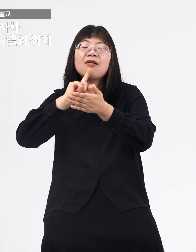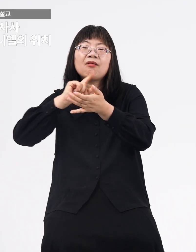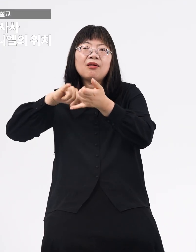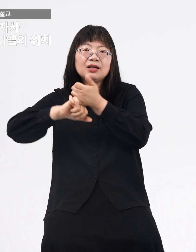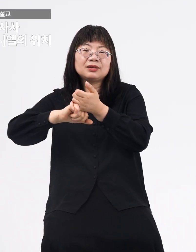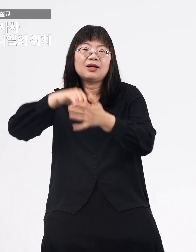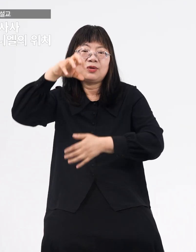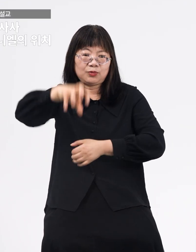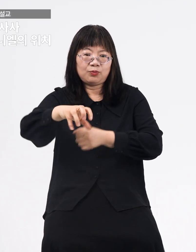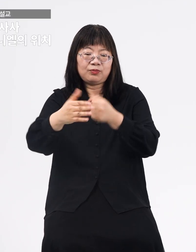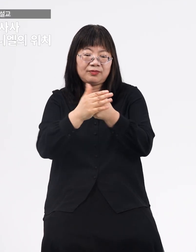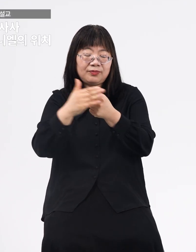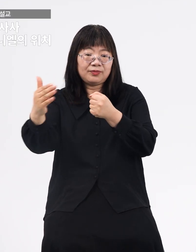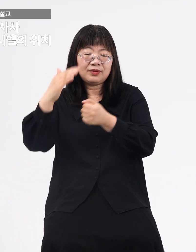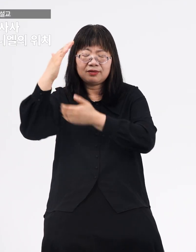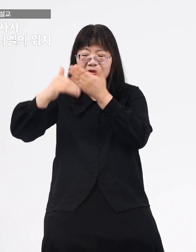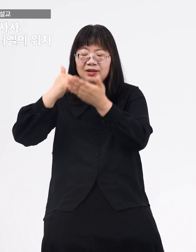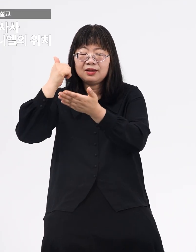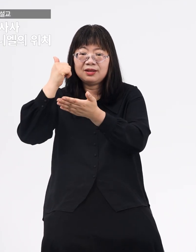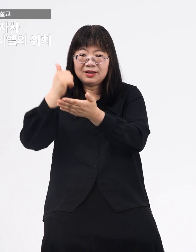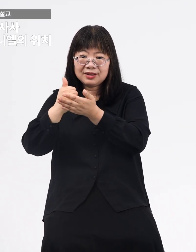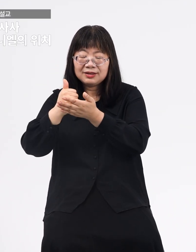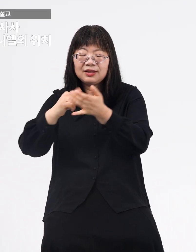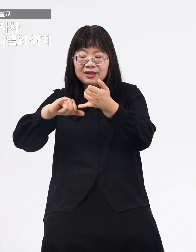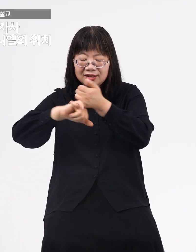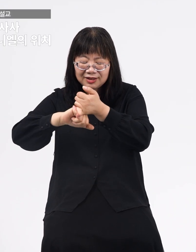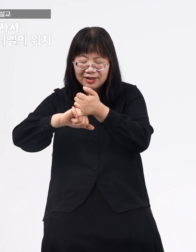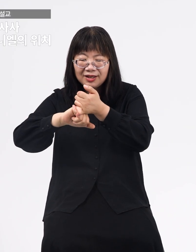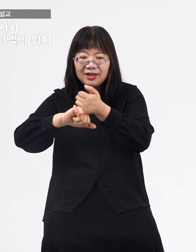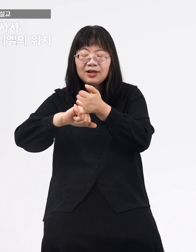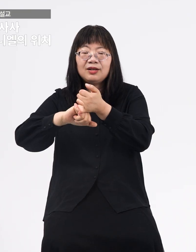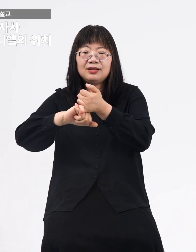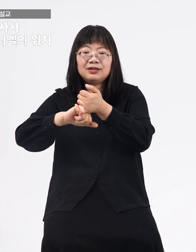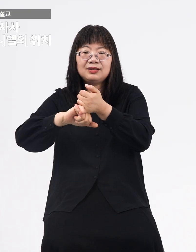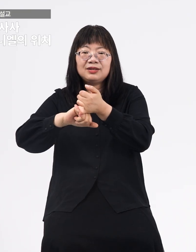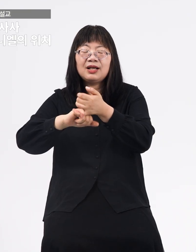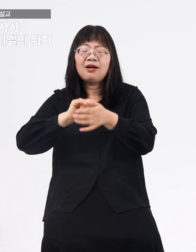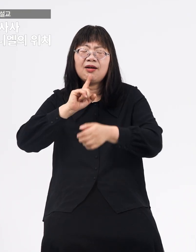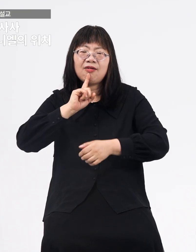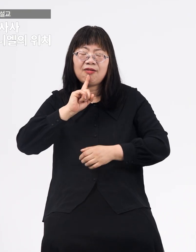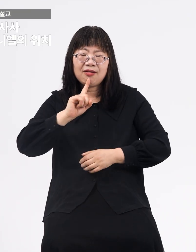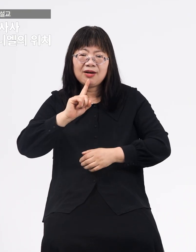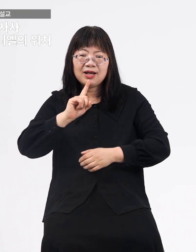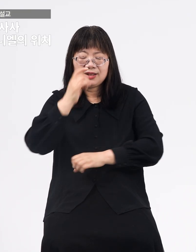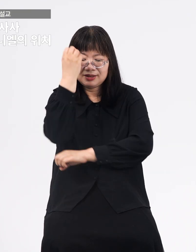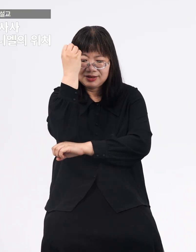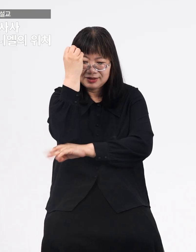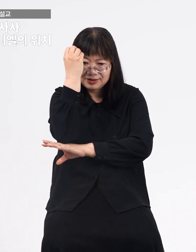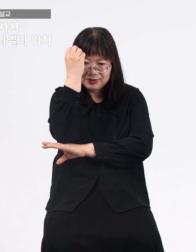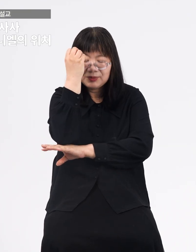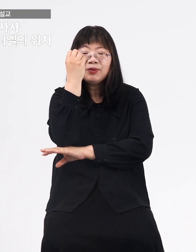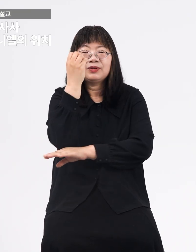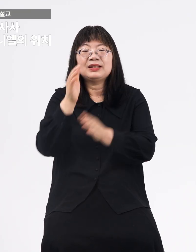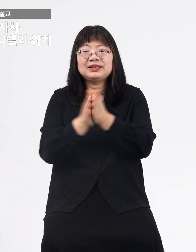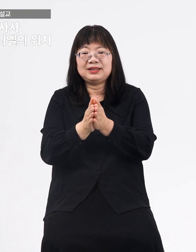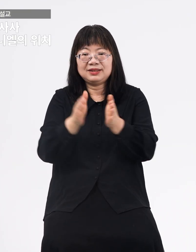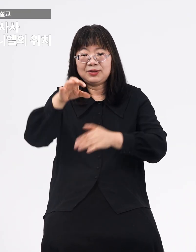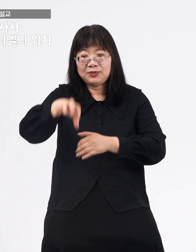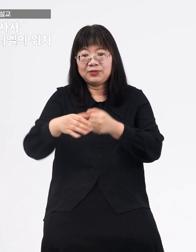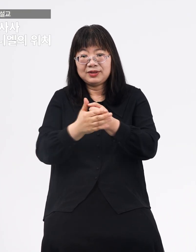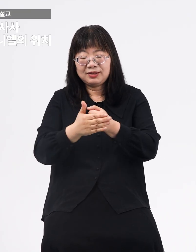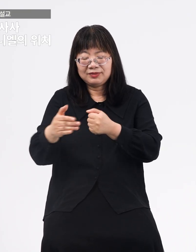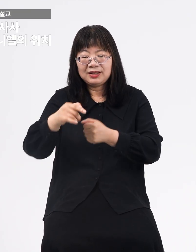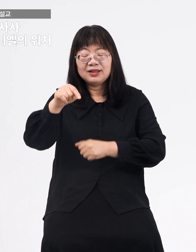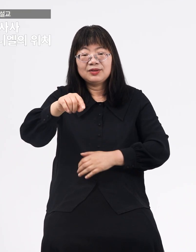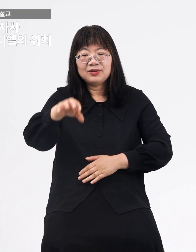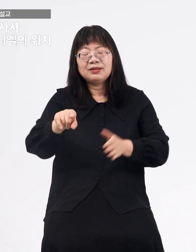언약한 장소이기 때문에 하나님이 약속한 언약이 기초된 현장이기 때문에 그